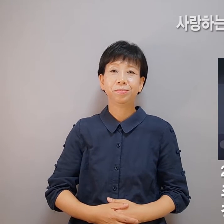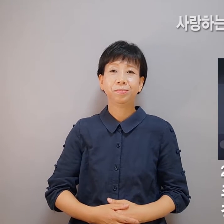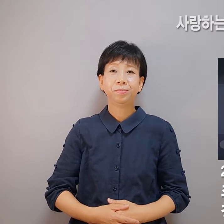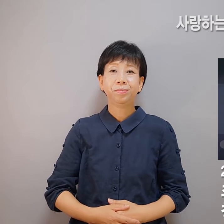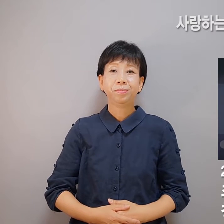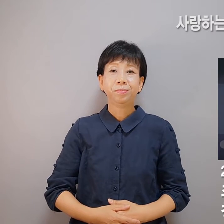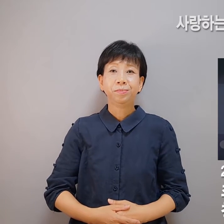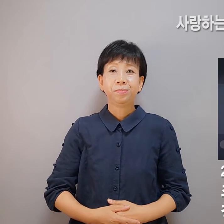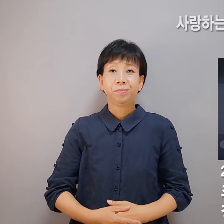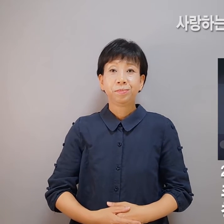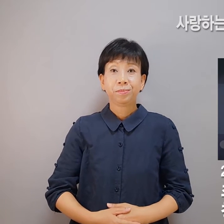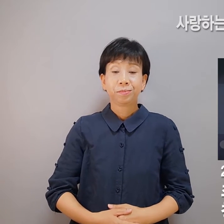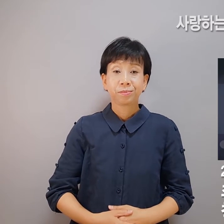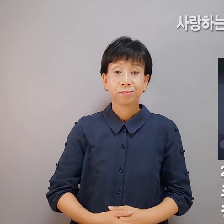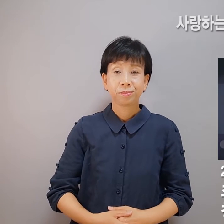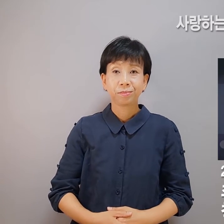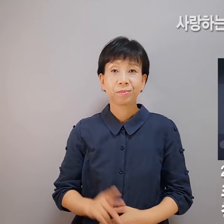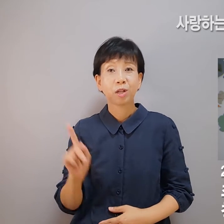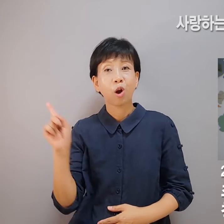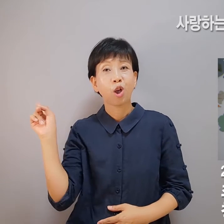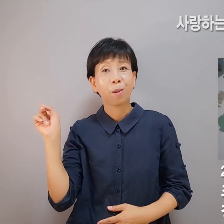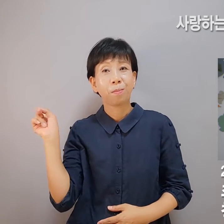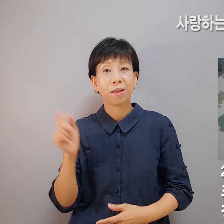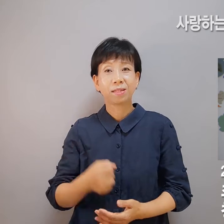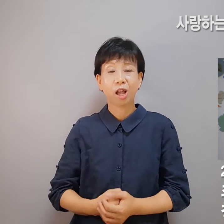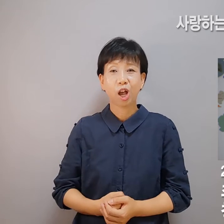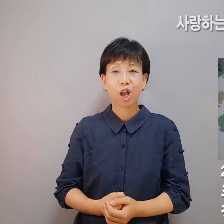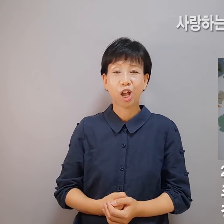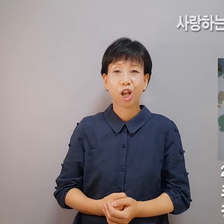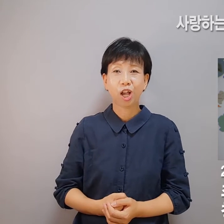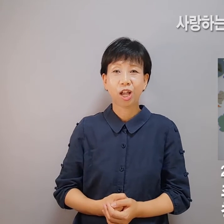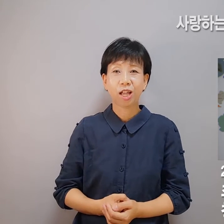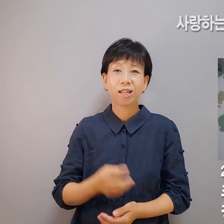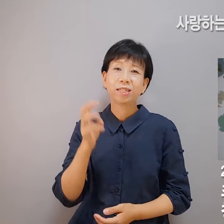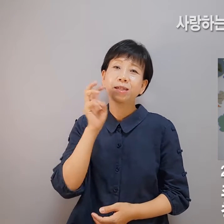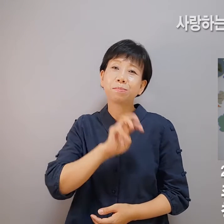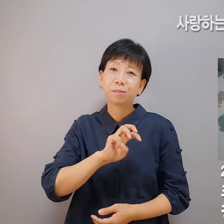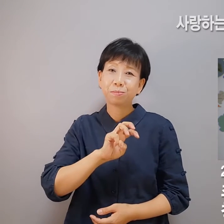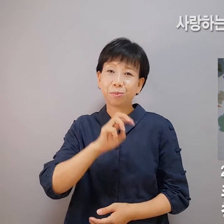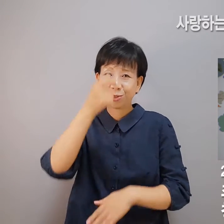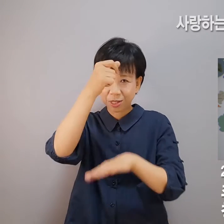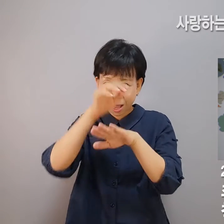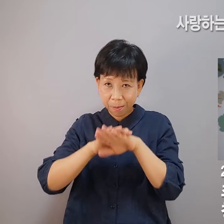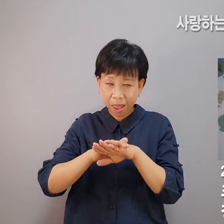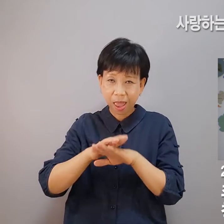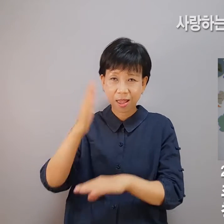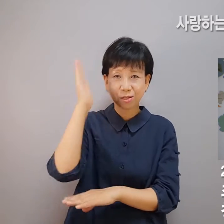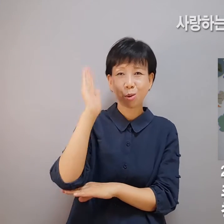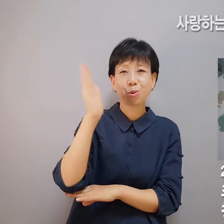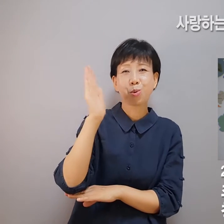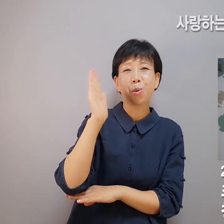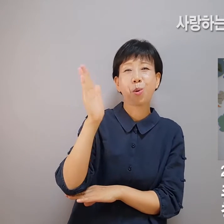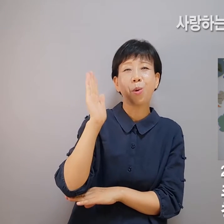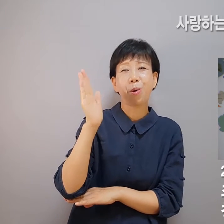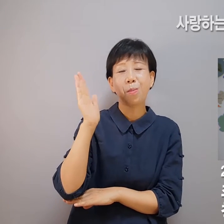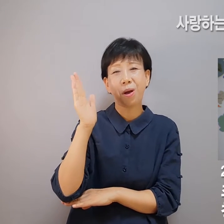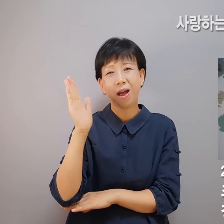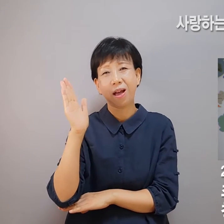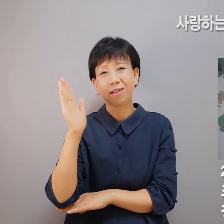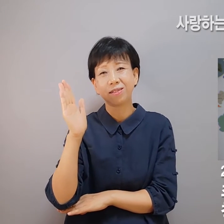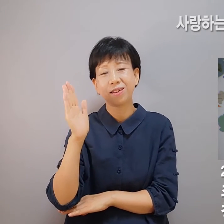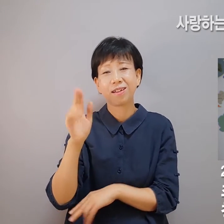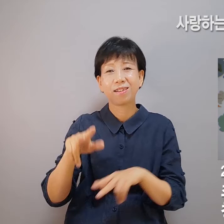그 옆에서 지금 잠깐 30분 네 예배 인도를 하고 왔더니 갑자기 힘이 빠져가지고 지금 네 죄송합니다.